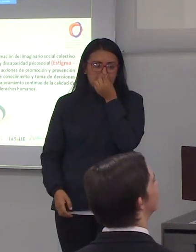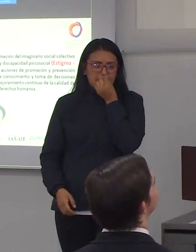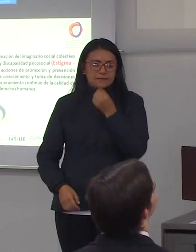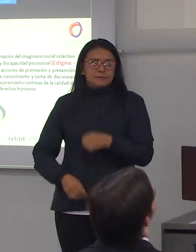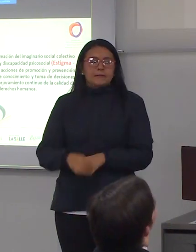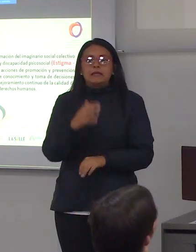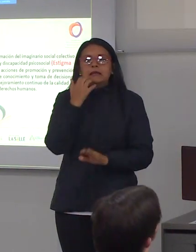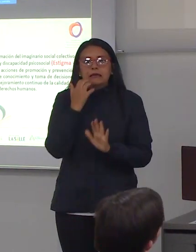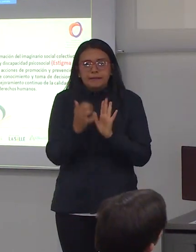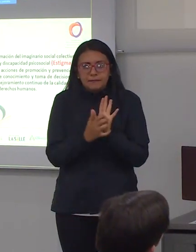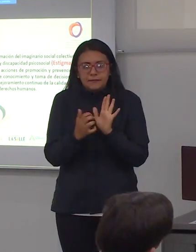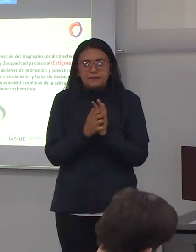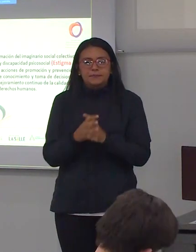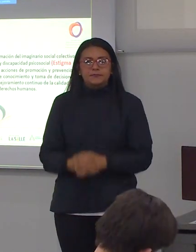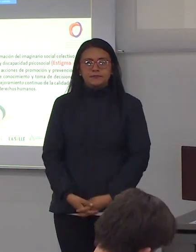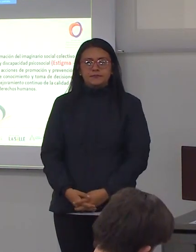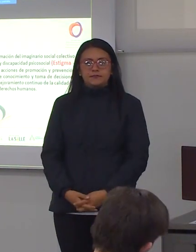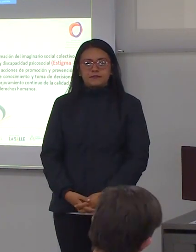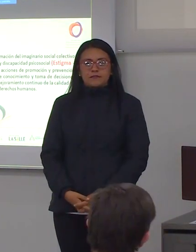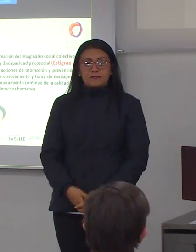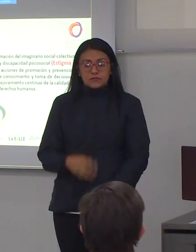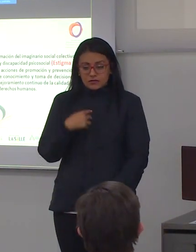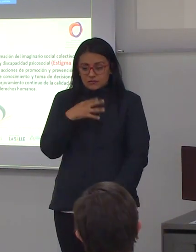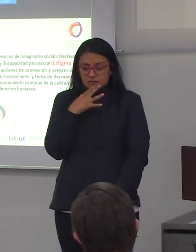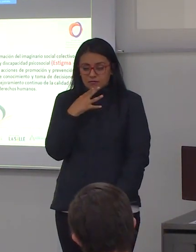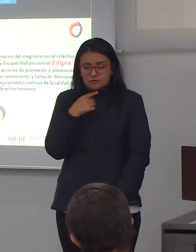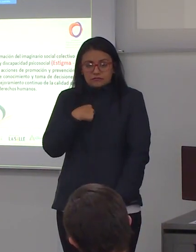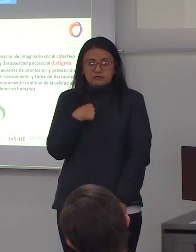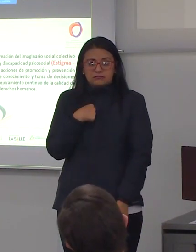un ejemplo al que les está hablando